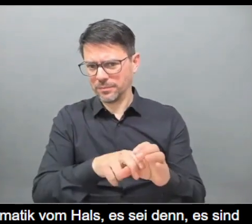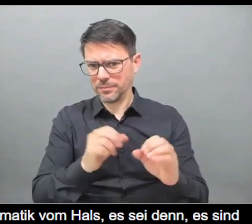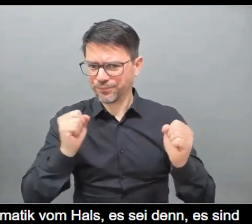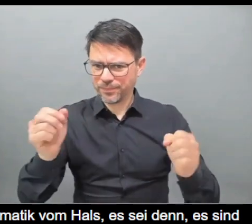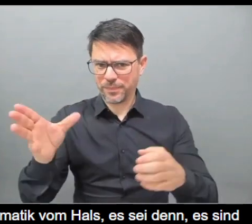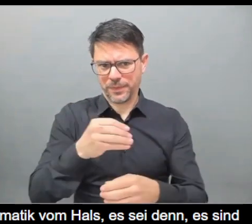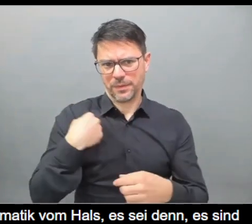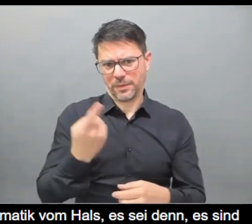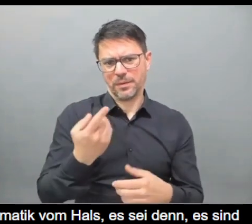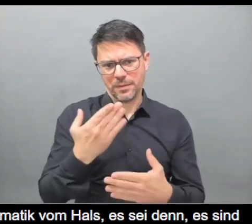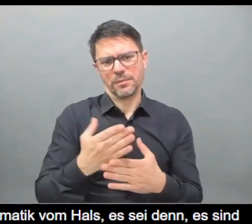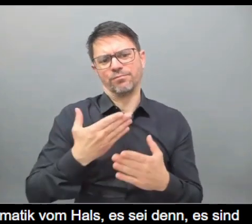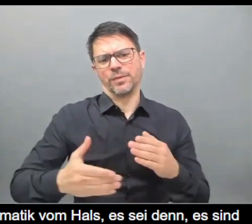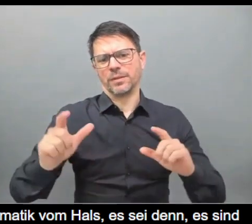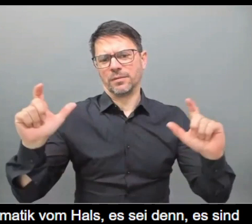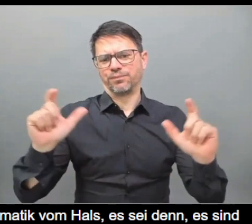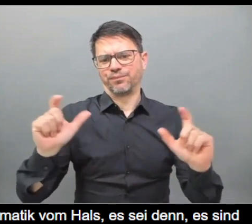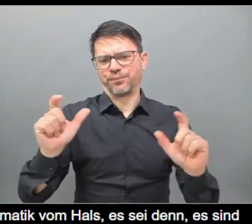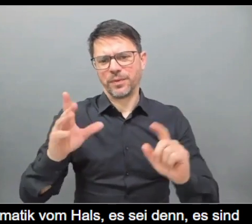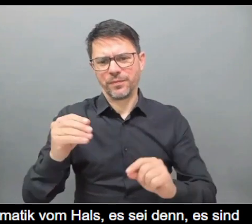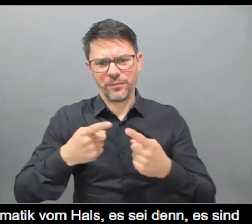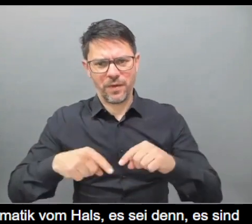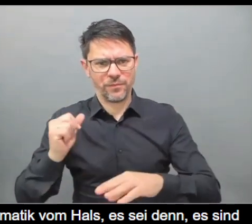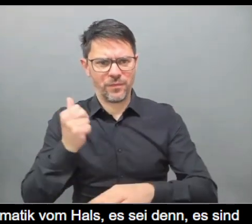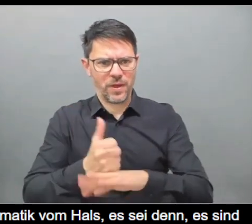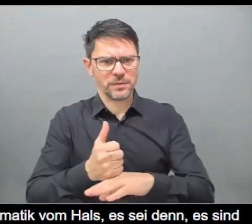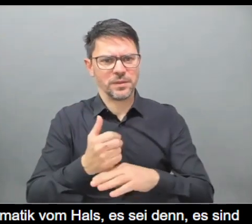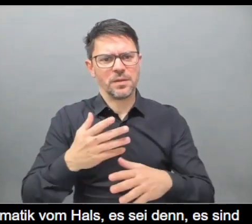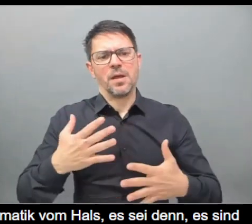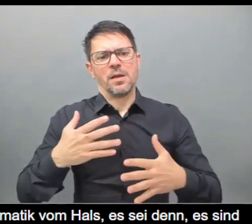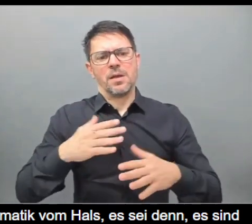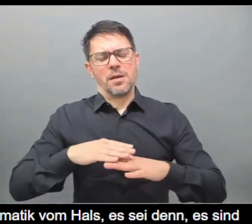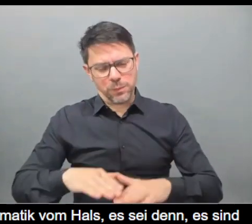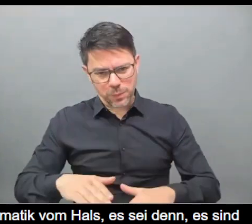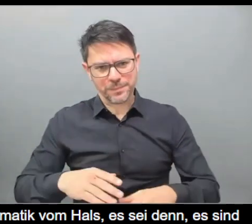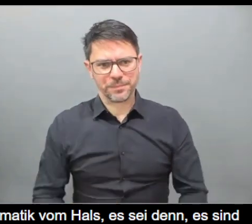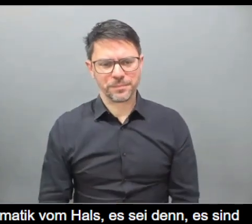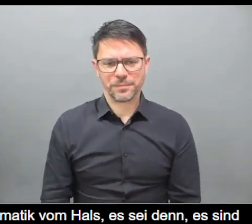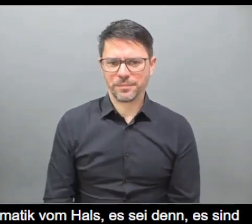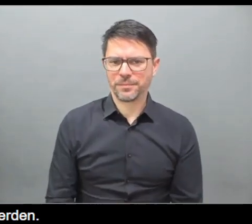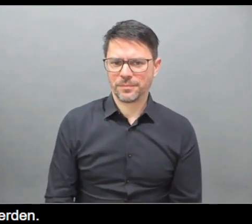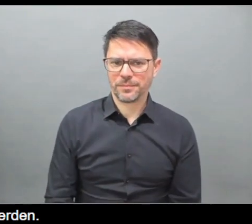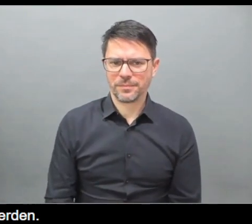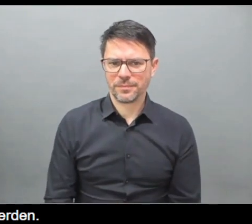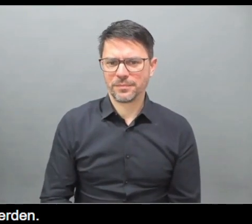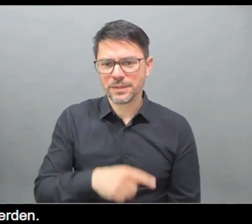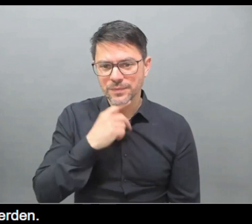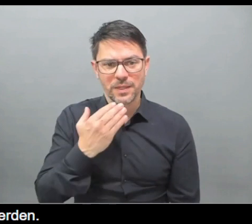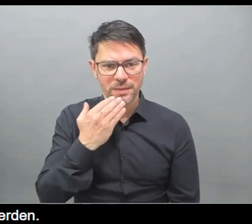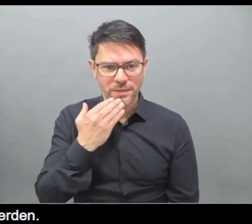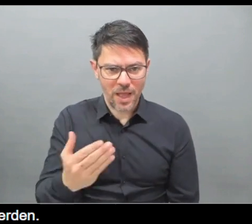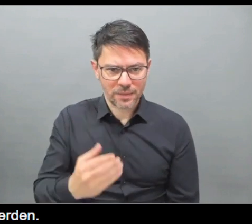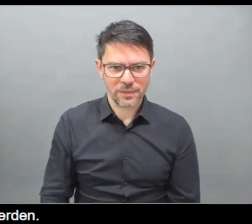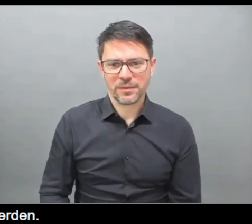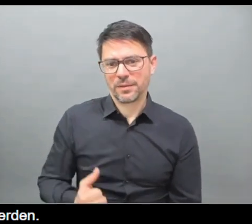Bitteschön. Ja, Dankeschön. Und sehr geehrte Damen und Herren, es freut uns sehr, dass wir die Einladung erhalten haben,